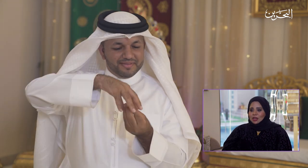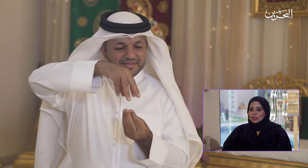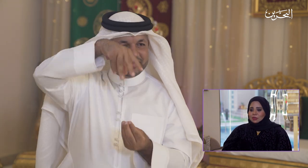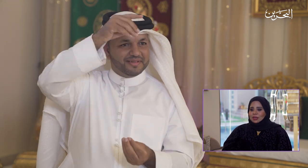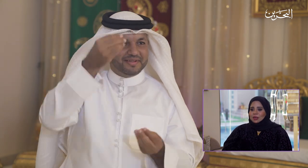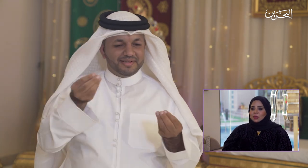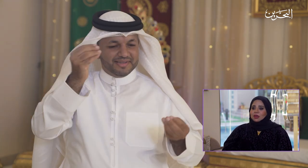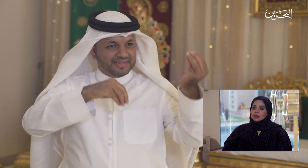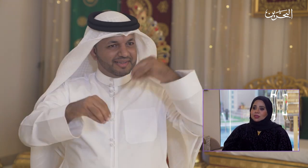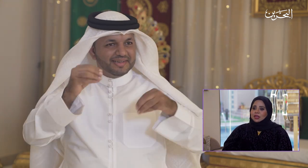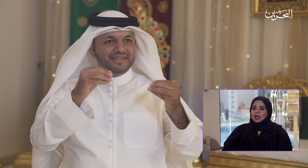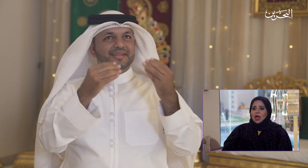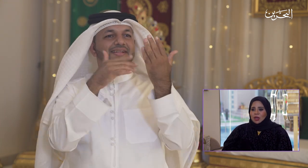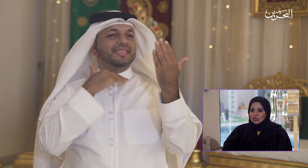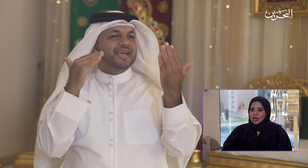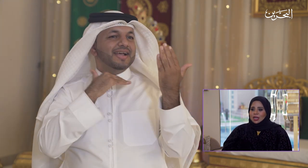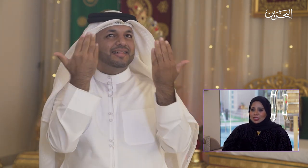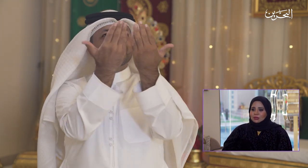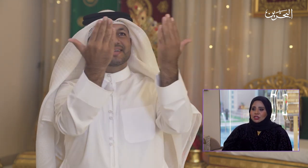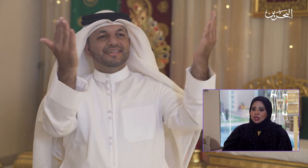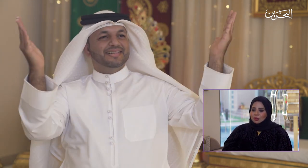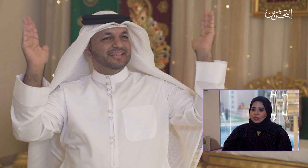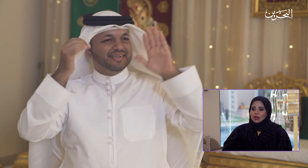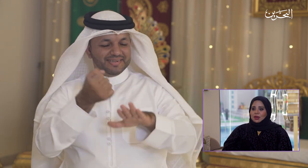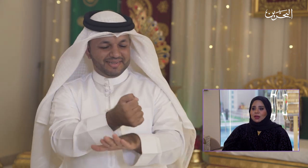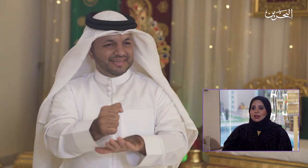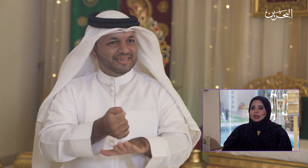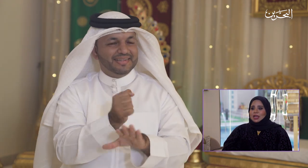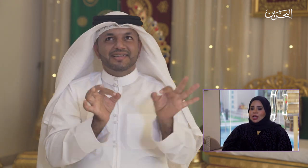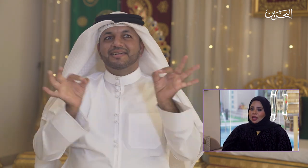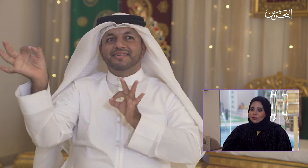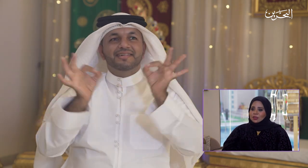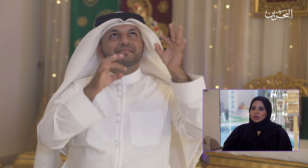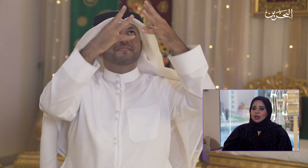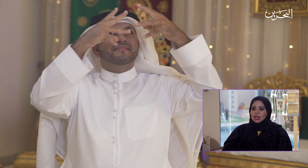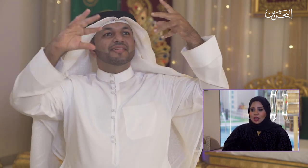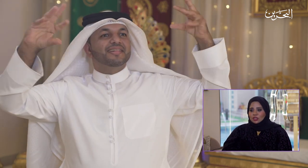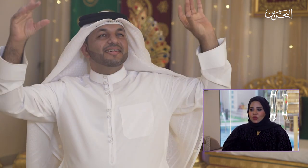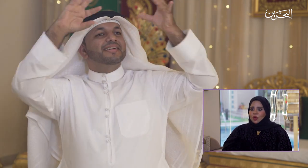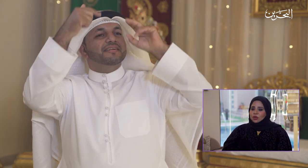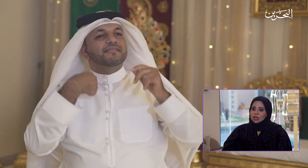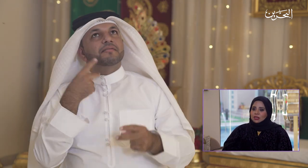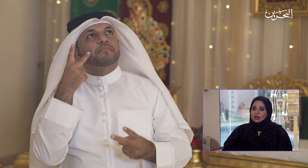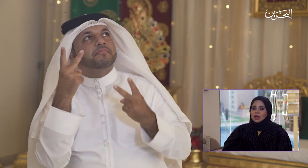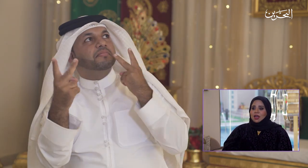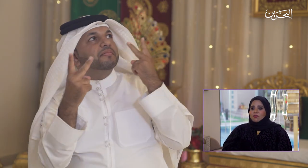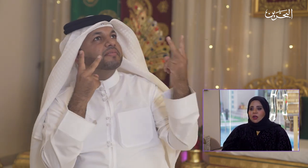الخاصة بالعرس أو الأشياء القديمة الشعبية الخلفية اللي حق الجلوة والحلنة. فكان